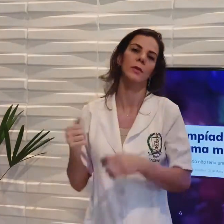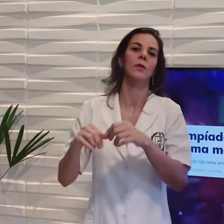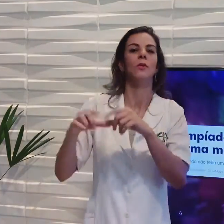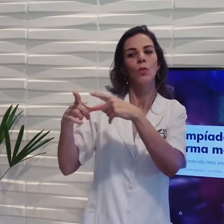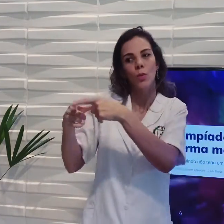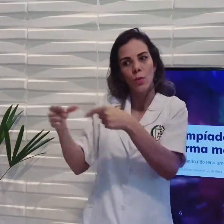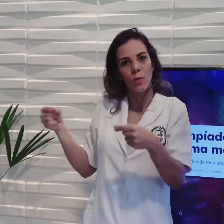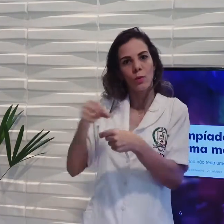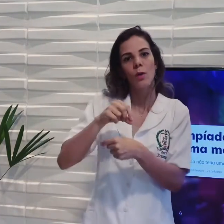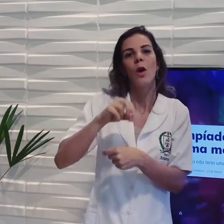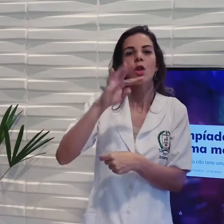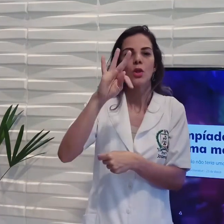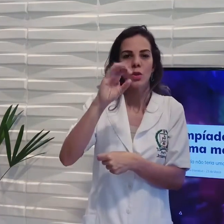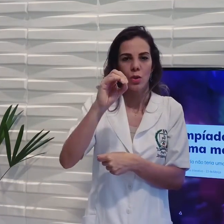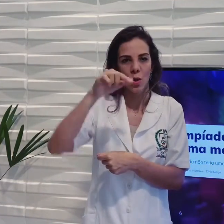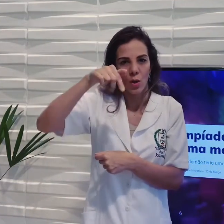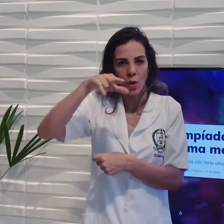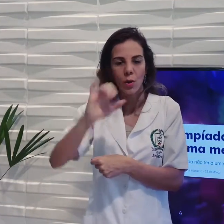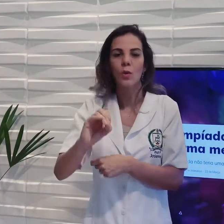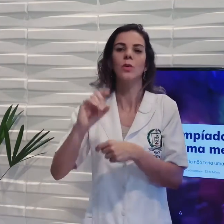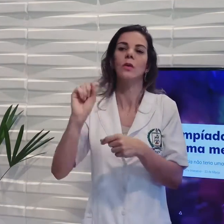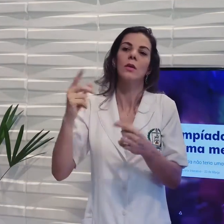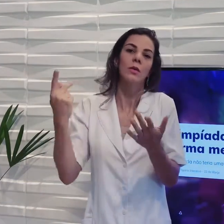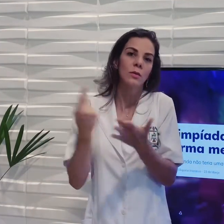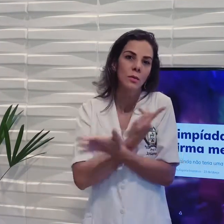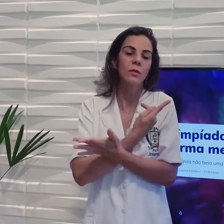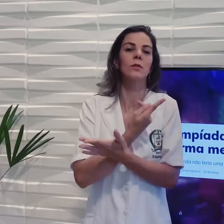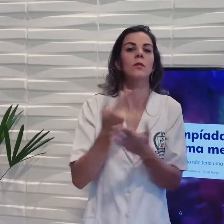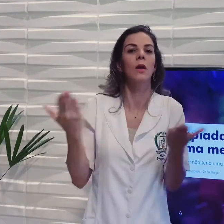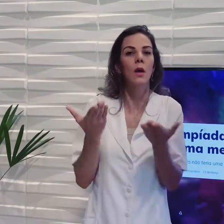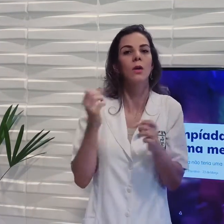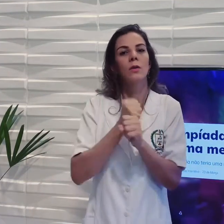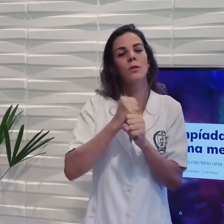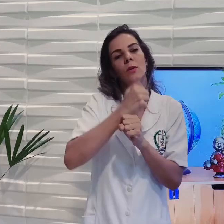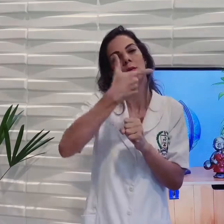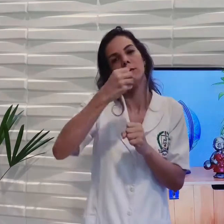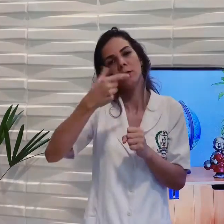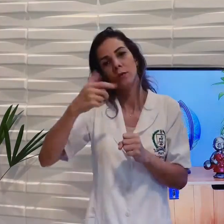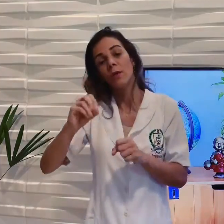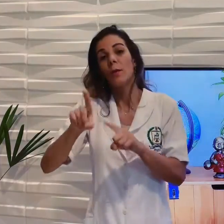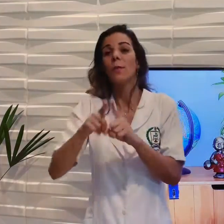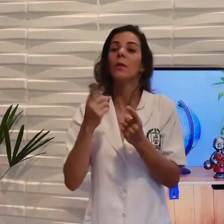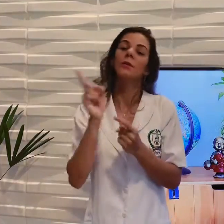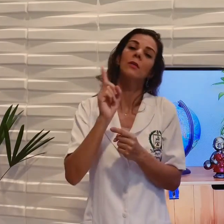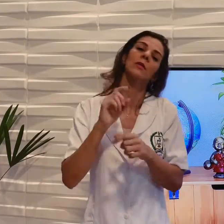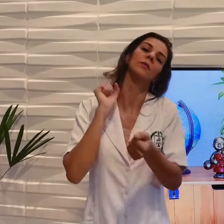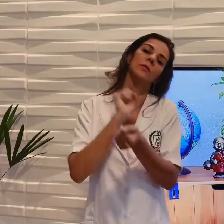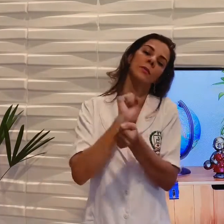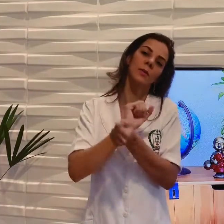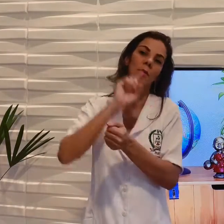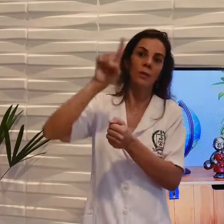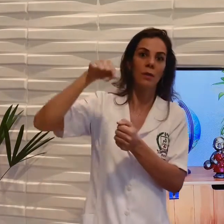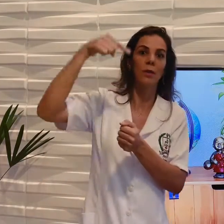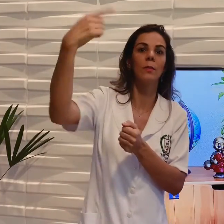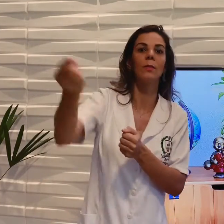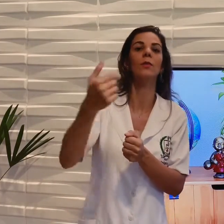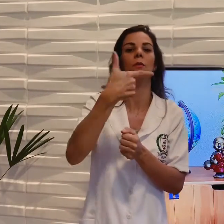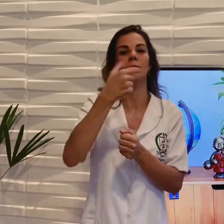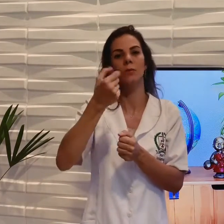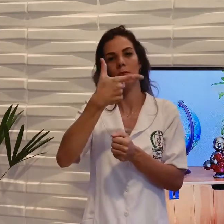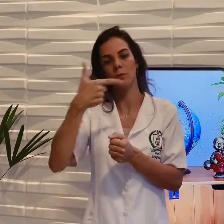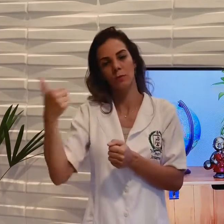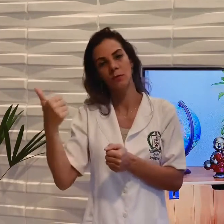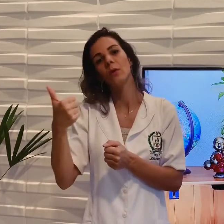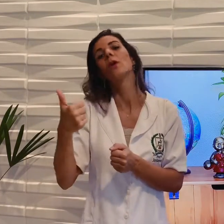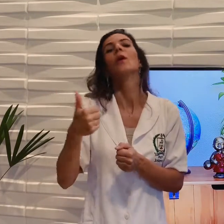Que aconteceria nesse ano e que já foi postergada para no máximo no verão do ano que vem. Então, esse é um evento